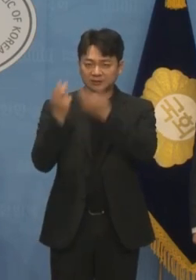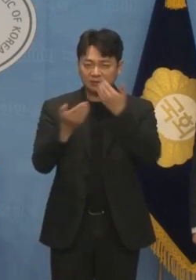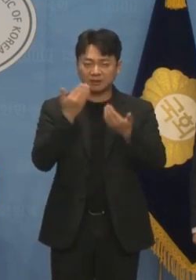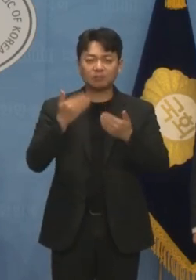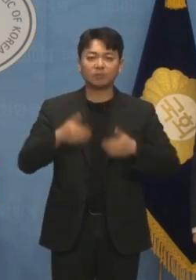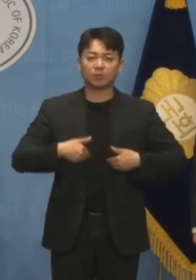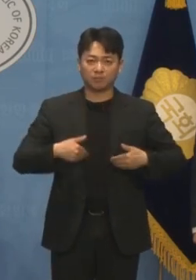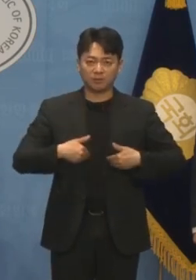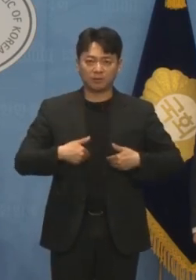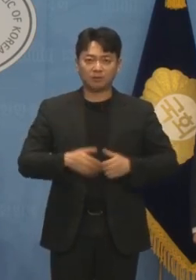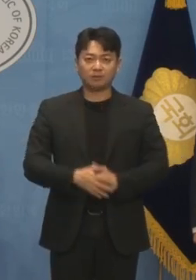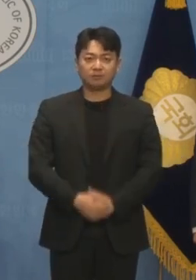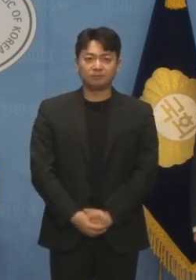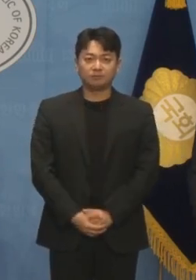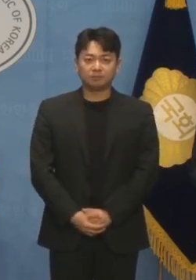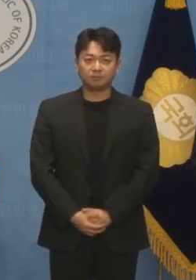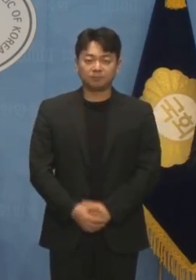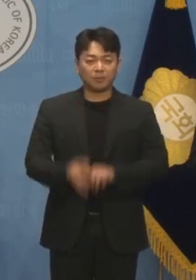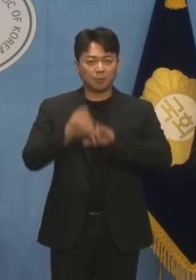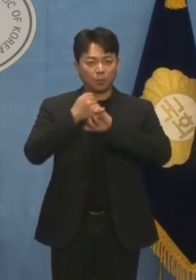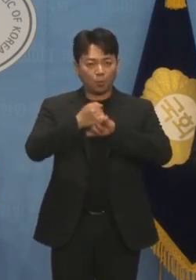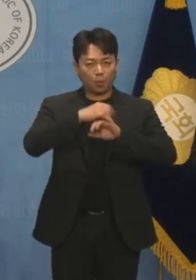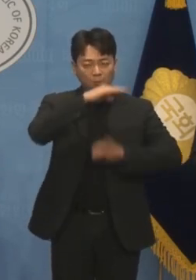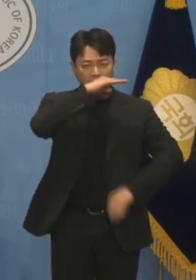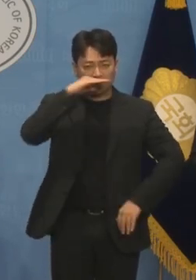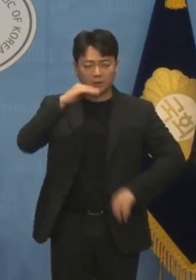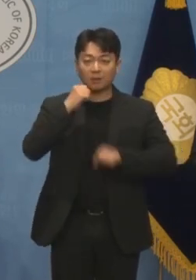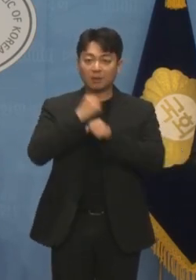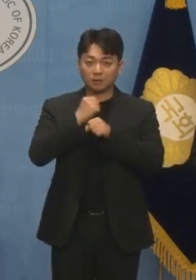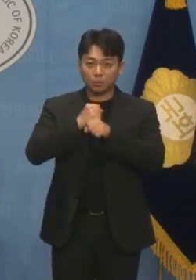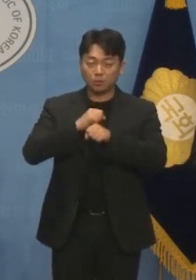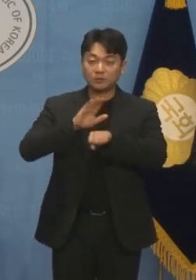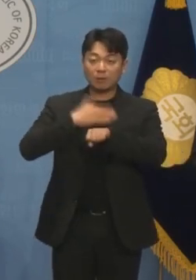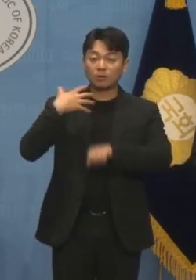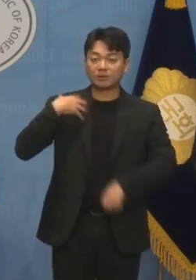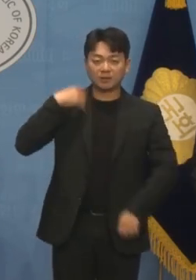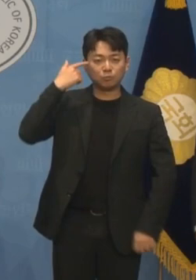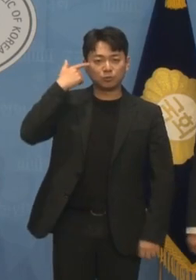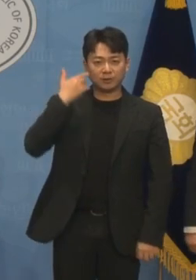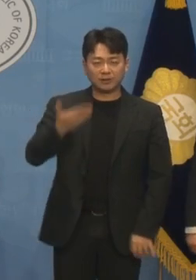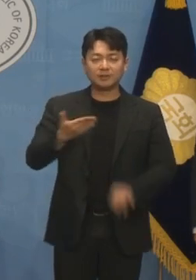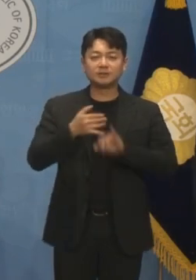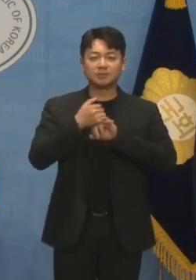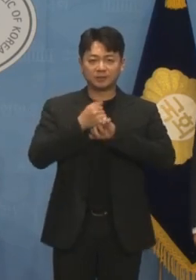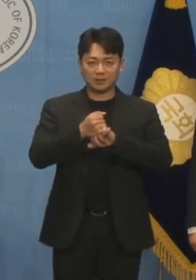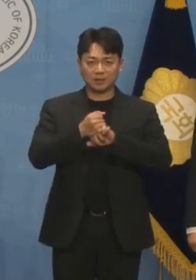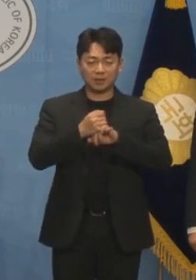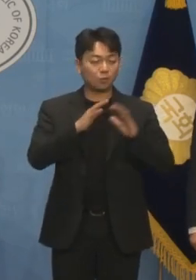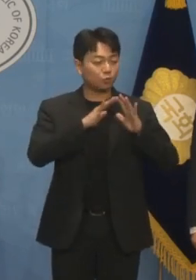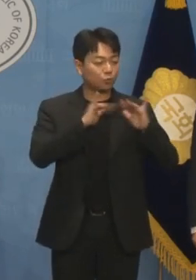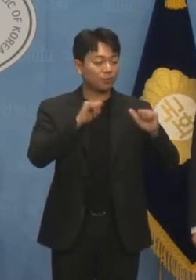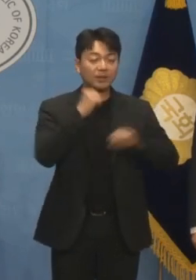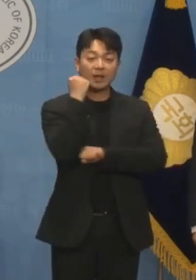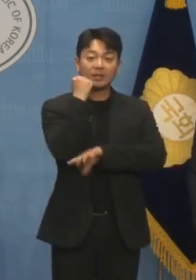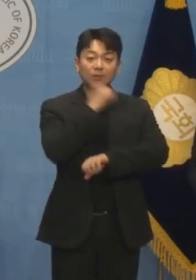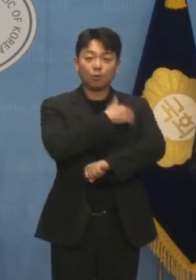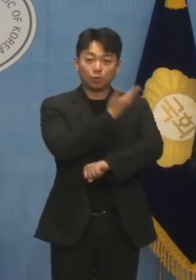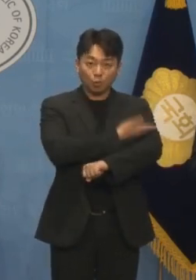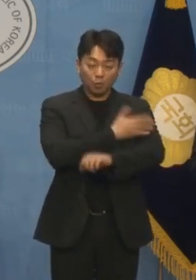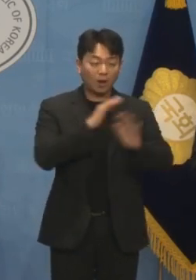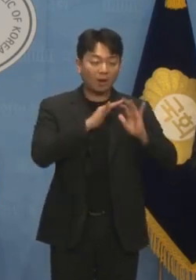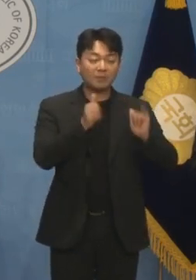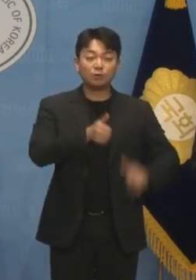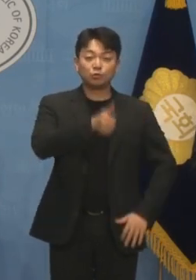밝히겠습니다 반드시 근절하고 그 책임을 묻겠습니다 주권자 시민의 기본권과 민주주의를